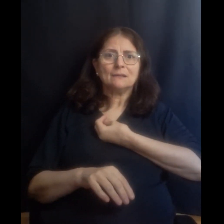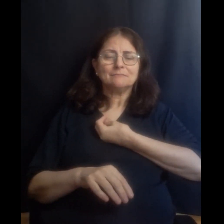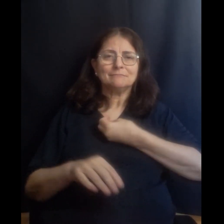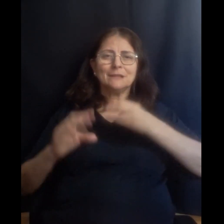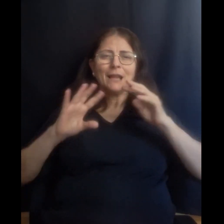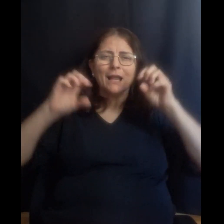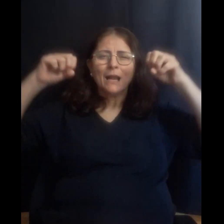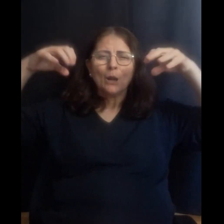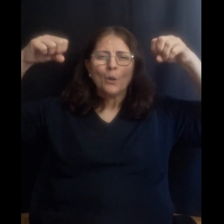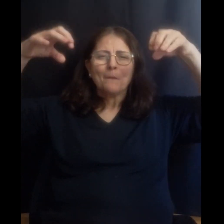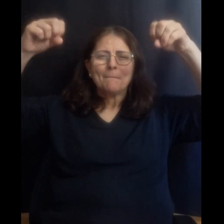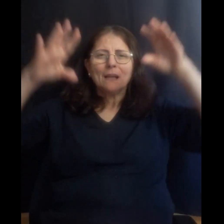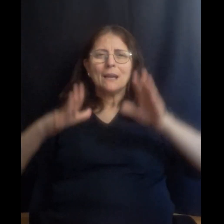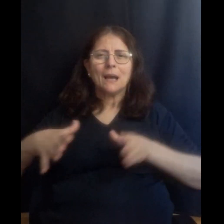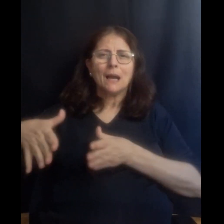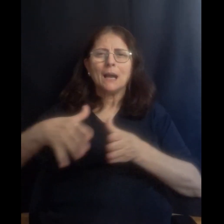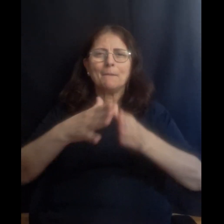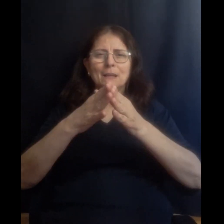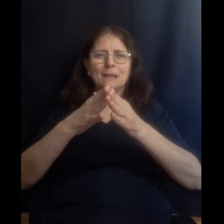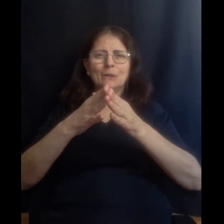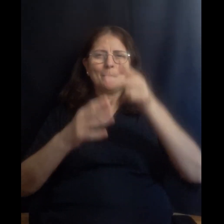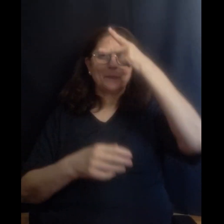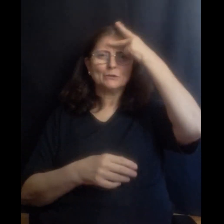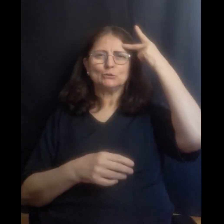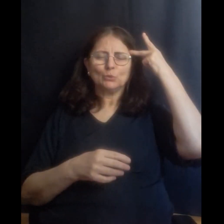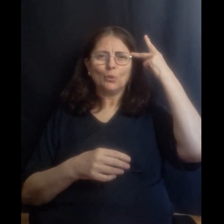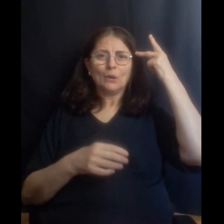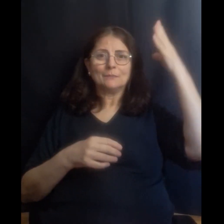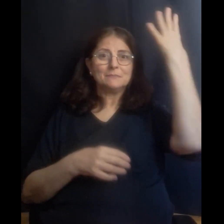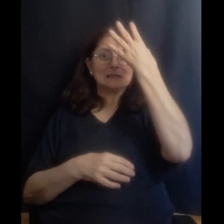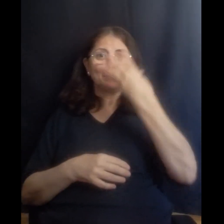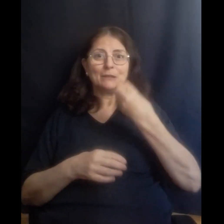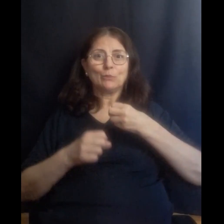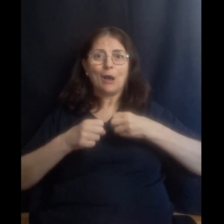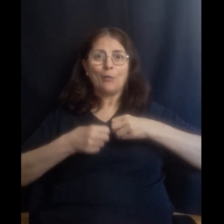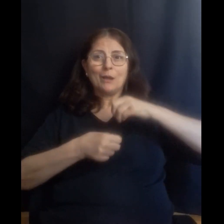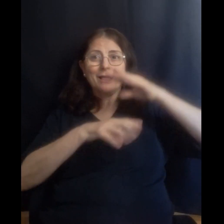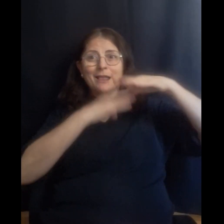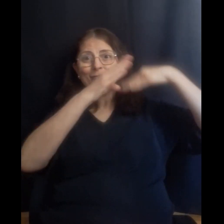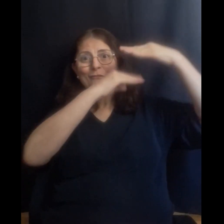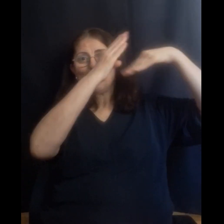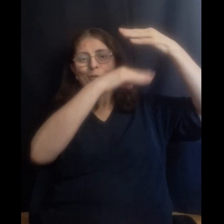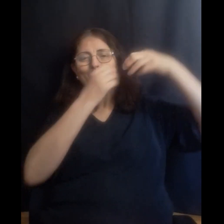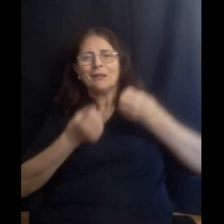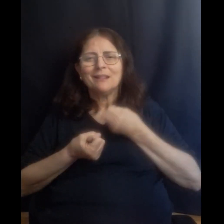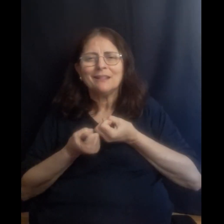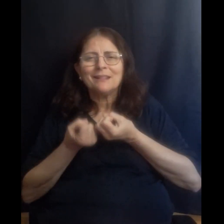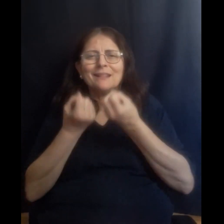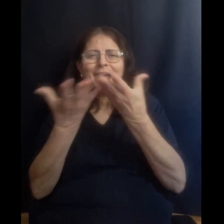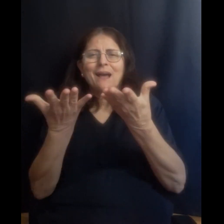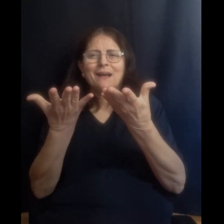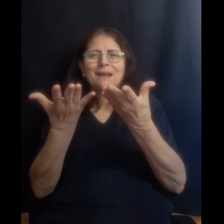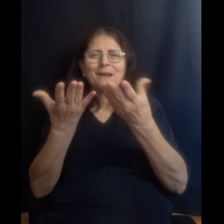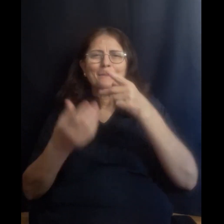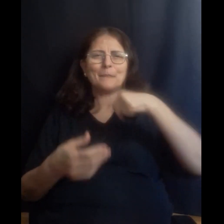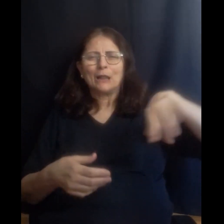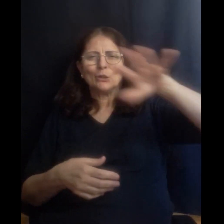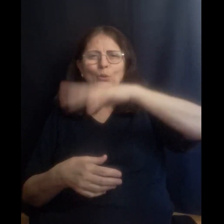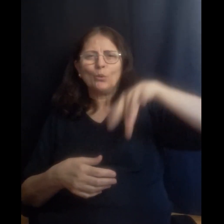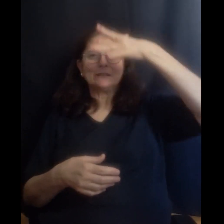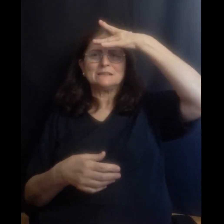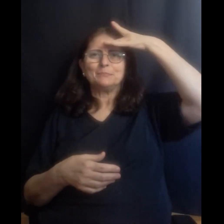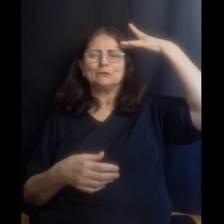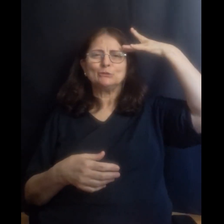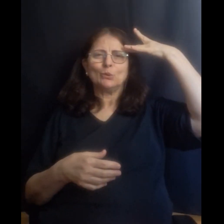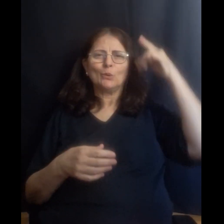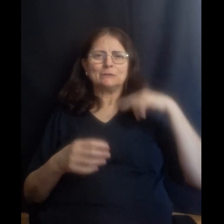iluminando nossos caminhos, crescendo espiritualmente e disponibilizando essa luz para todos